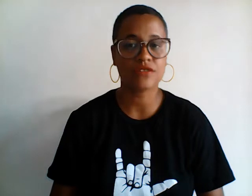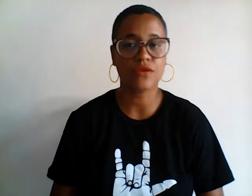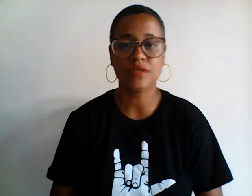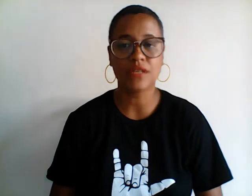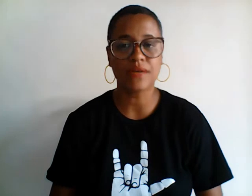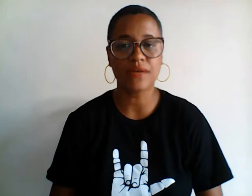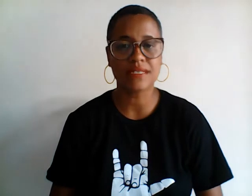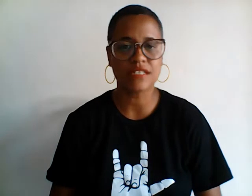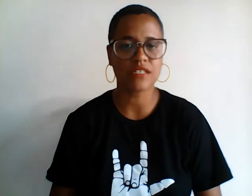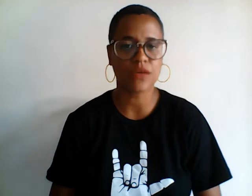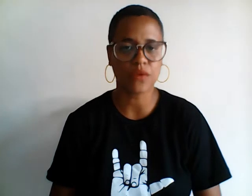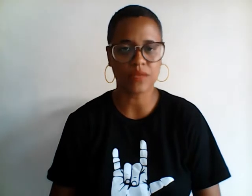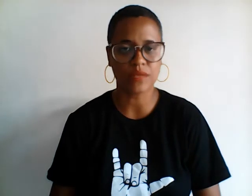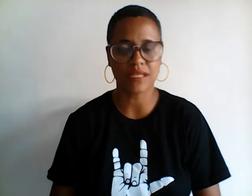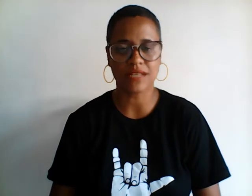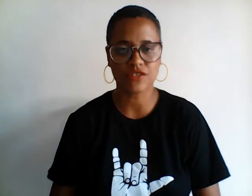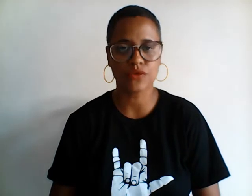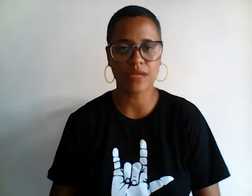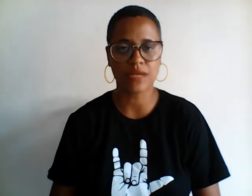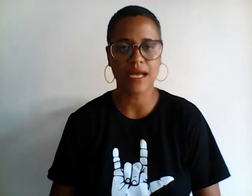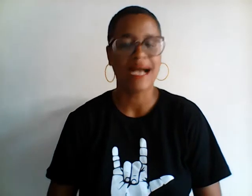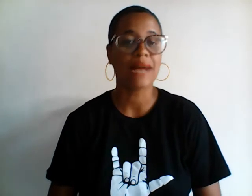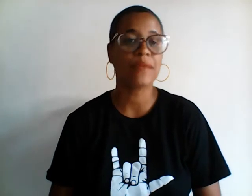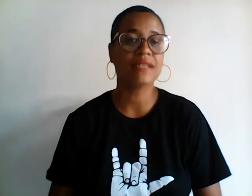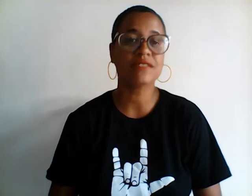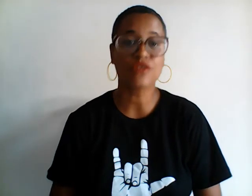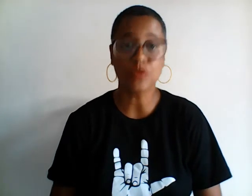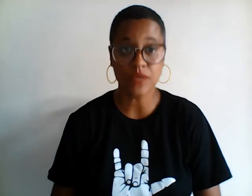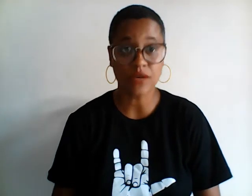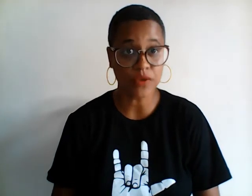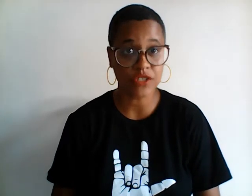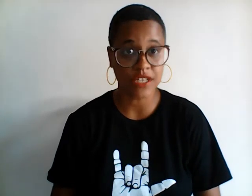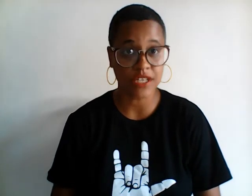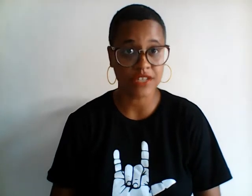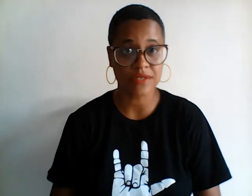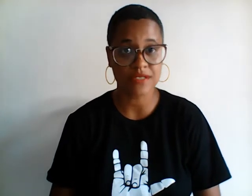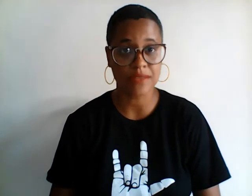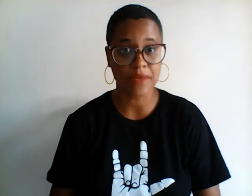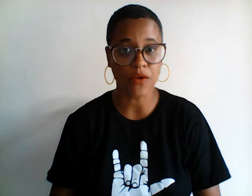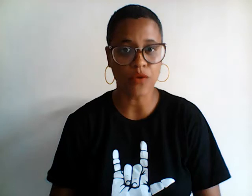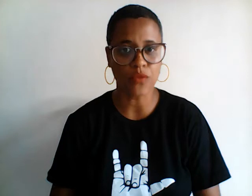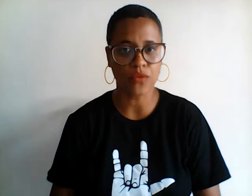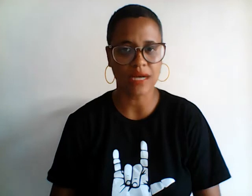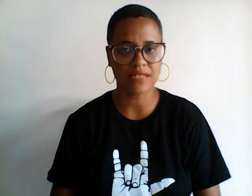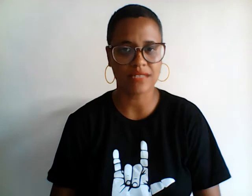onde não exista uma comunidade surda, apenas se comunicam por gestos. Isso é bem comum a